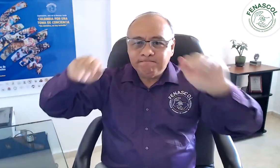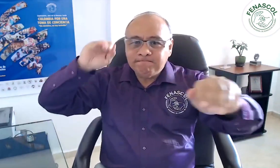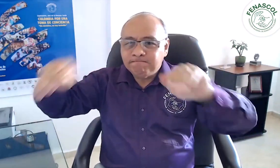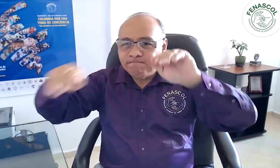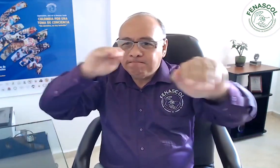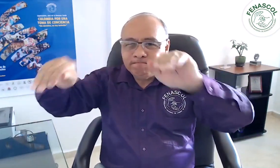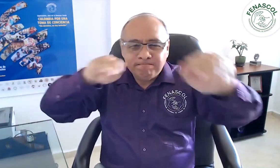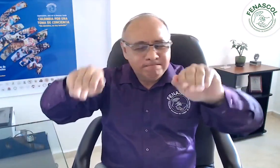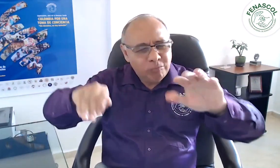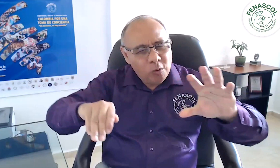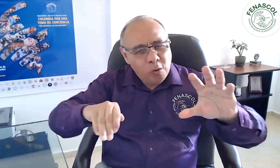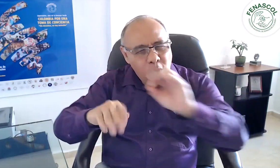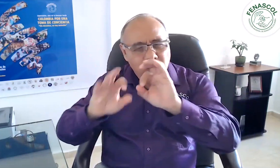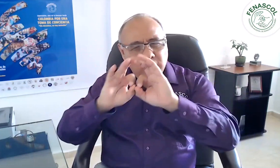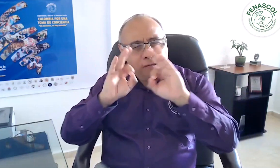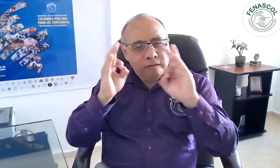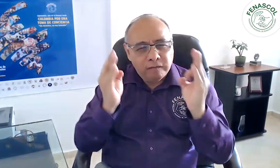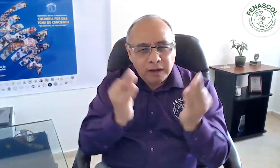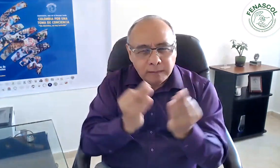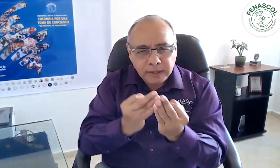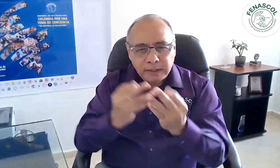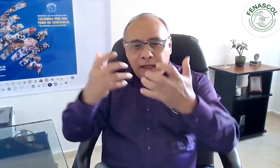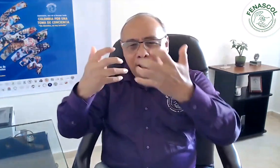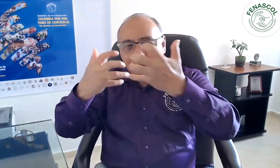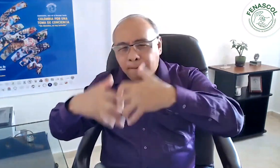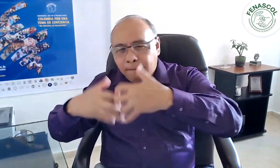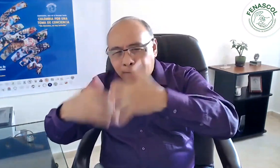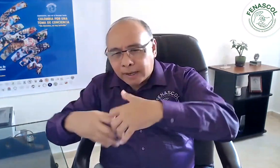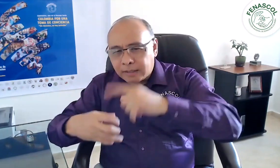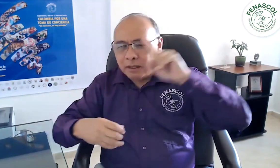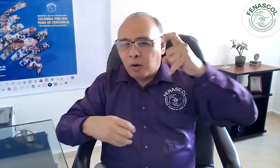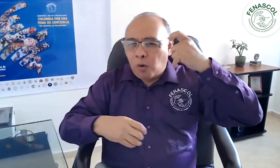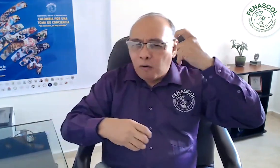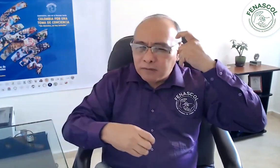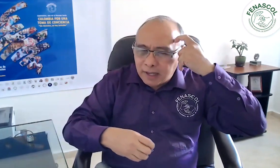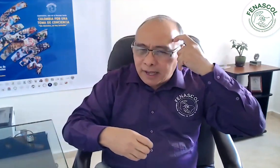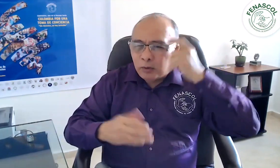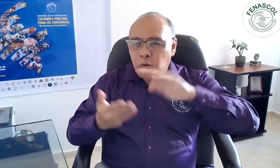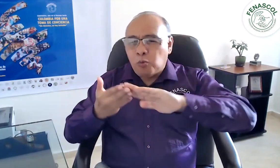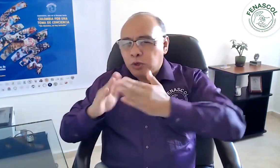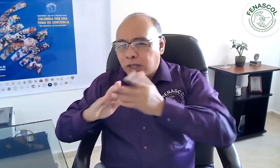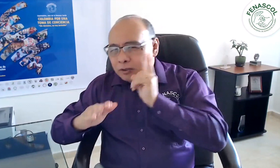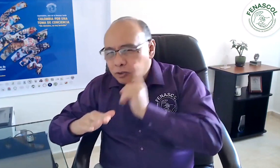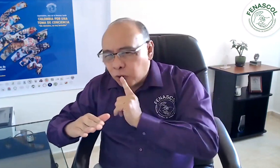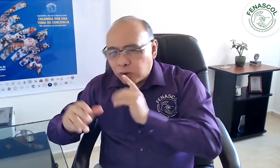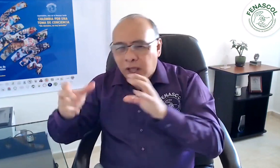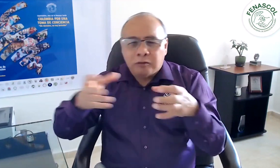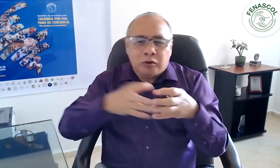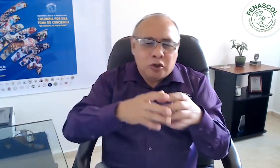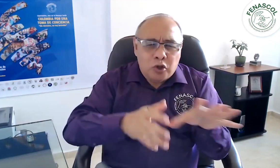los actores de la sociedad, como lo son la familia, el sector privado, gobierno, comunidad